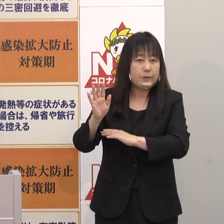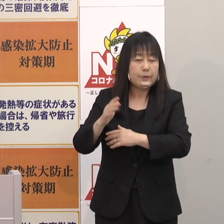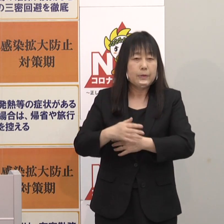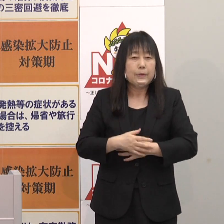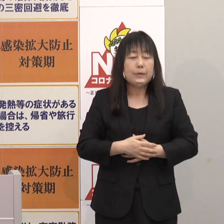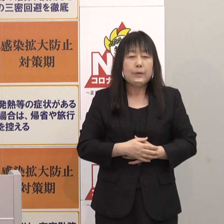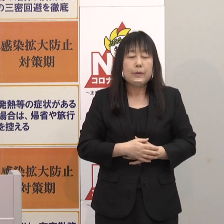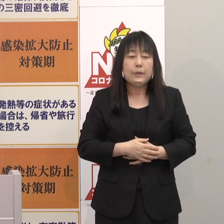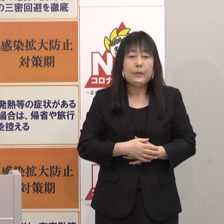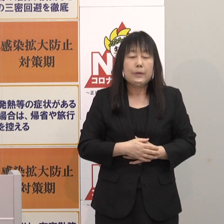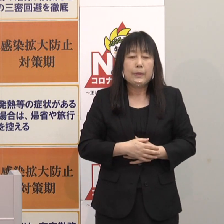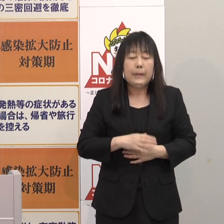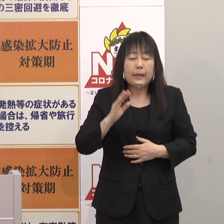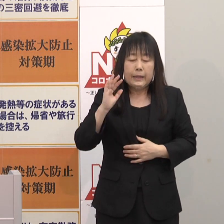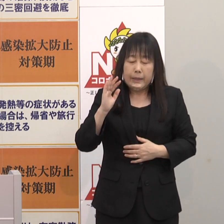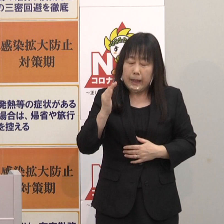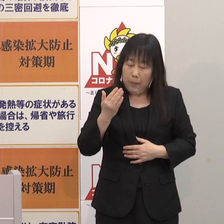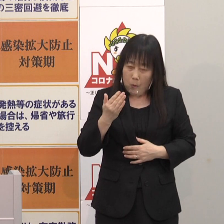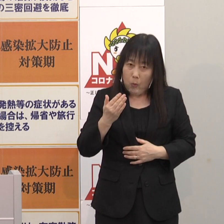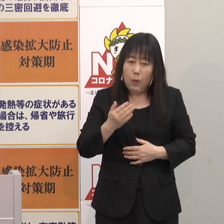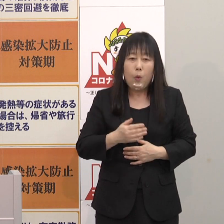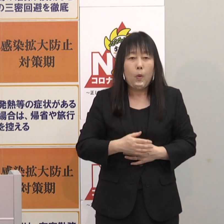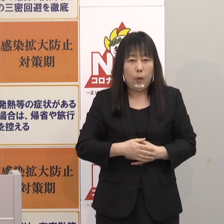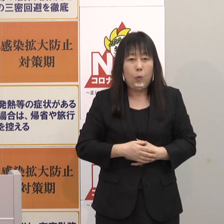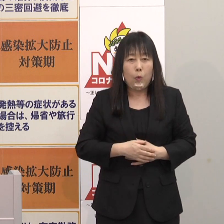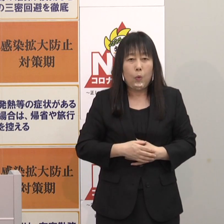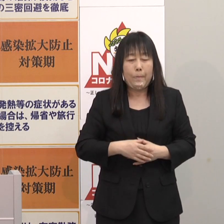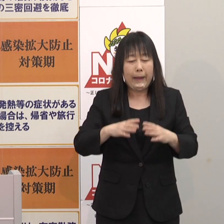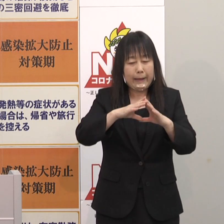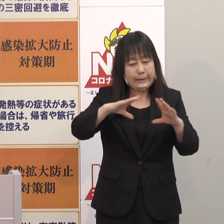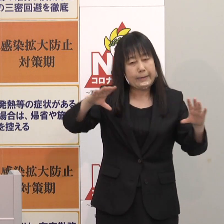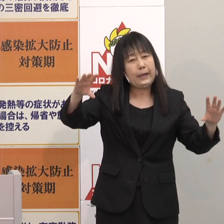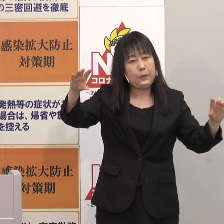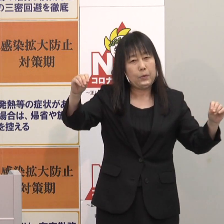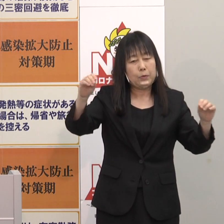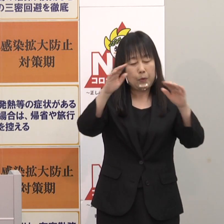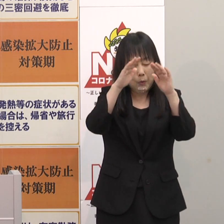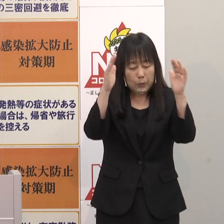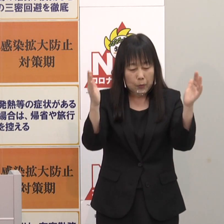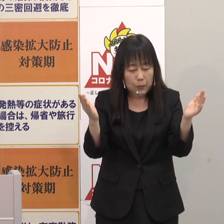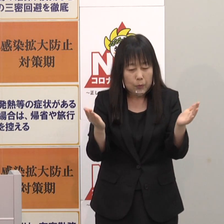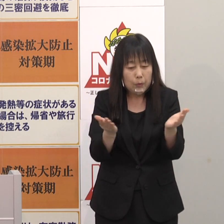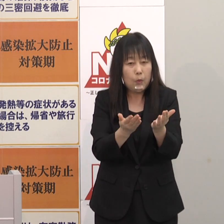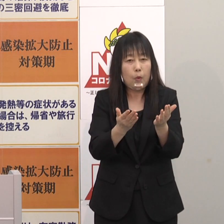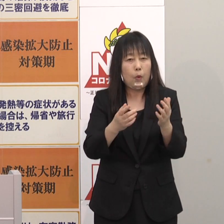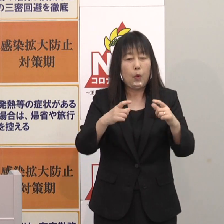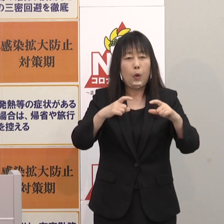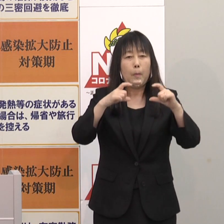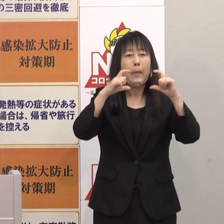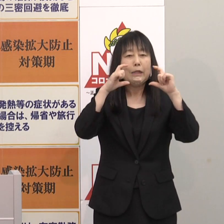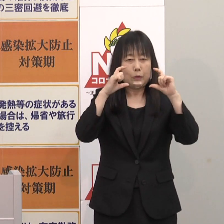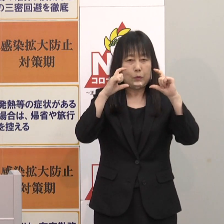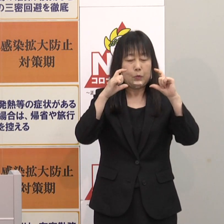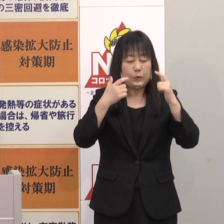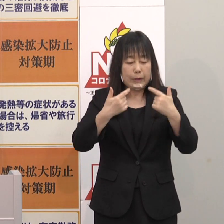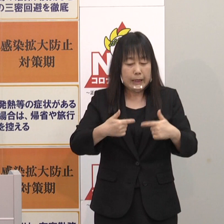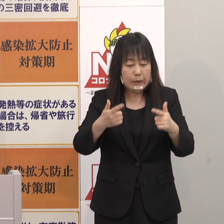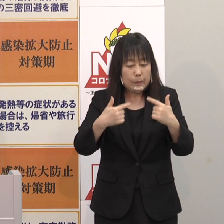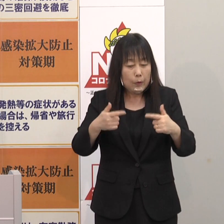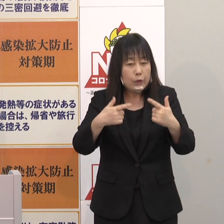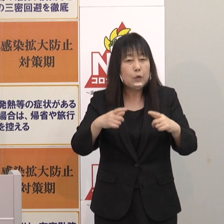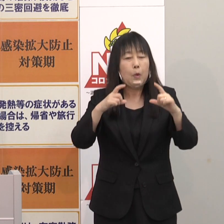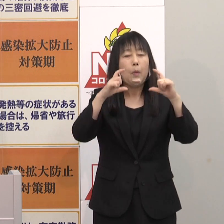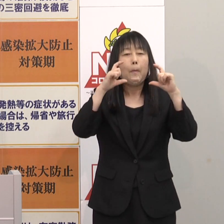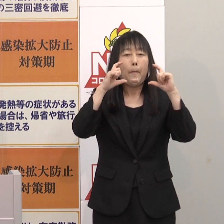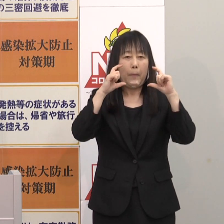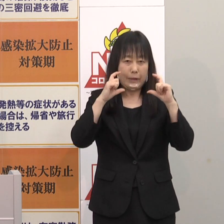ですね、日本の場合ほとんどの方がマスクをつけているということが、何と言うんでしょう